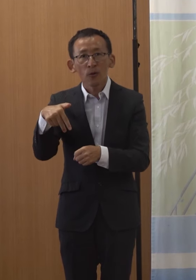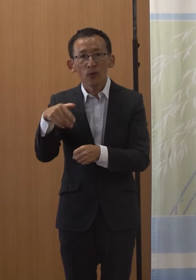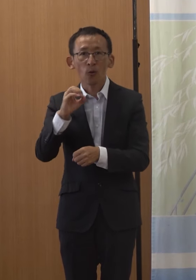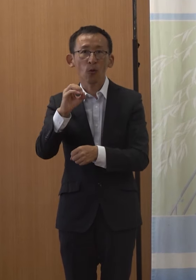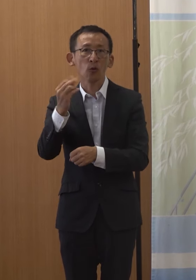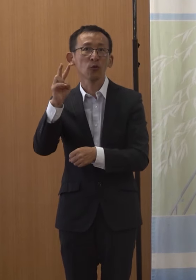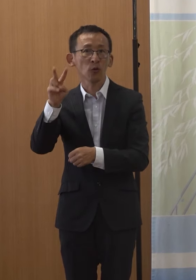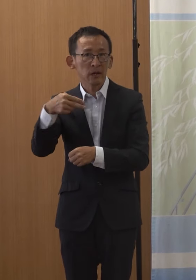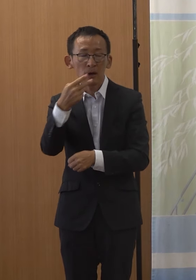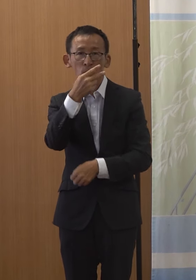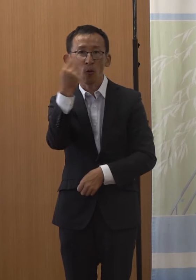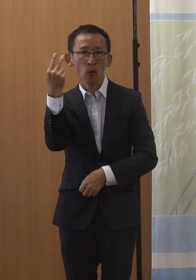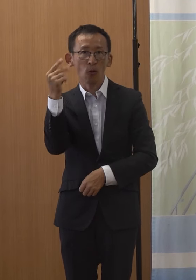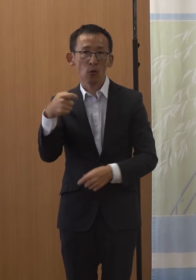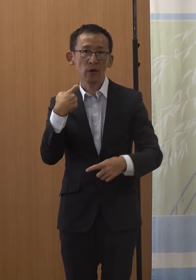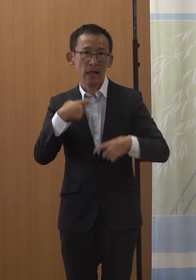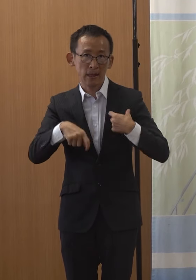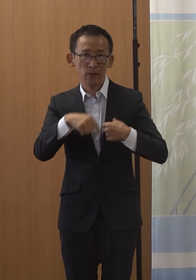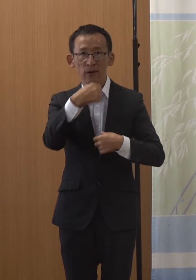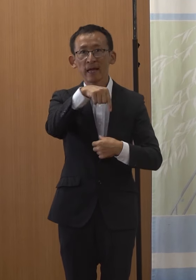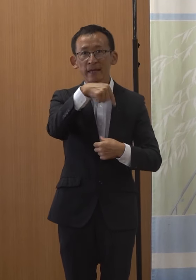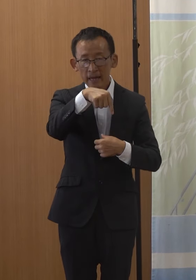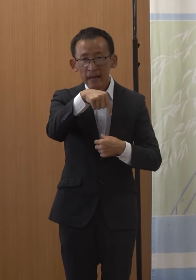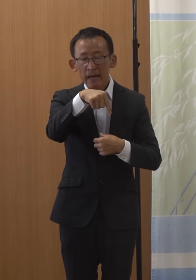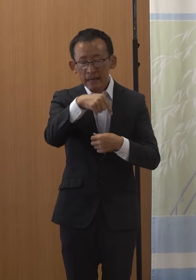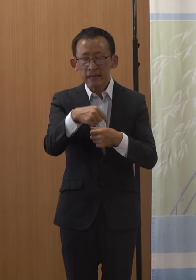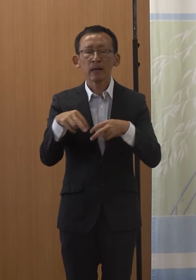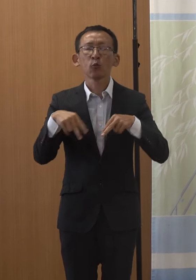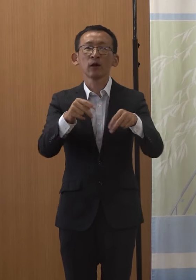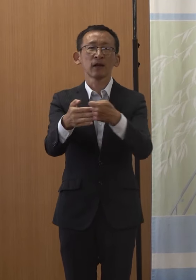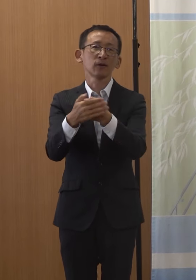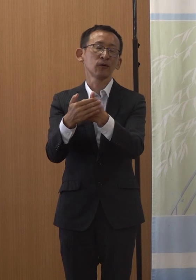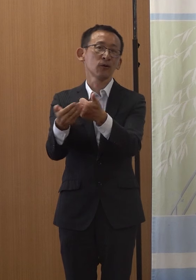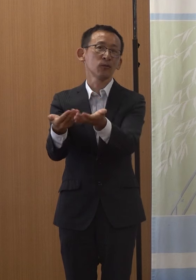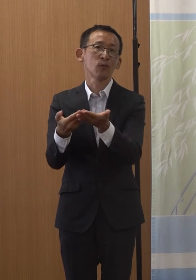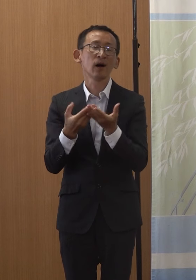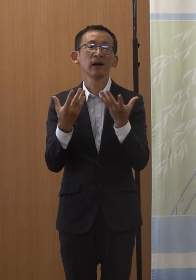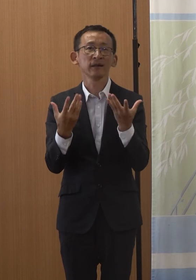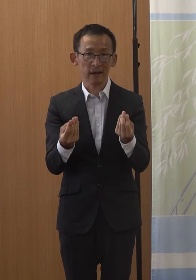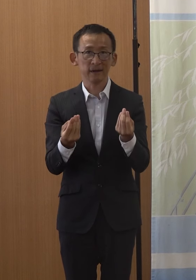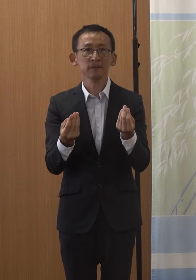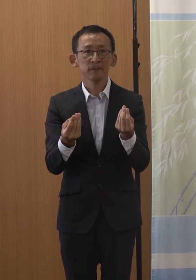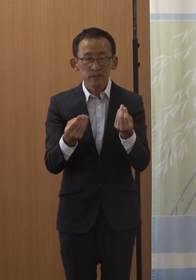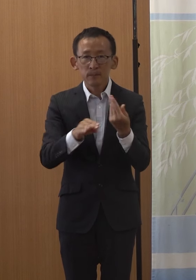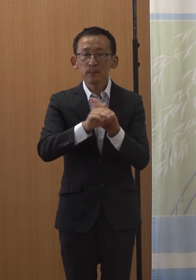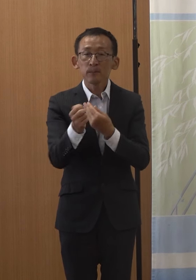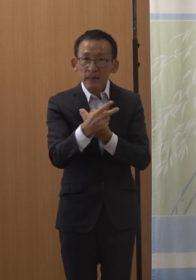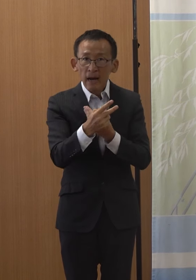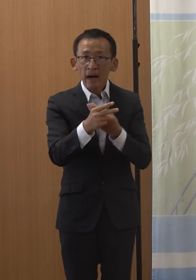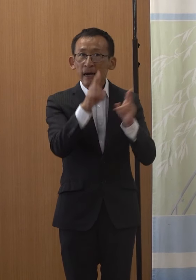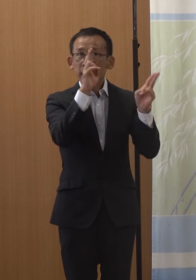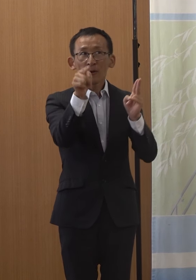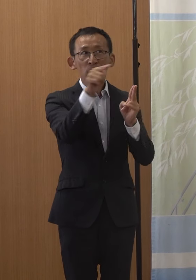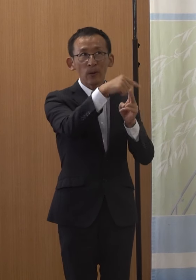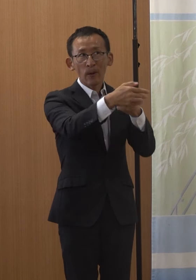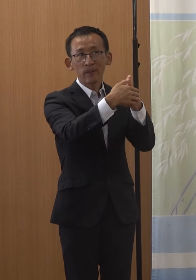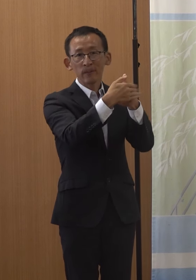校、生徒と先生にご参加いただくとともに、多くの企業の協賛をいただくな